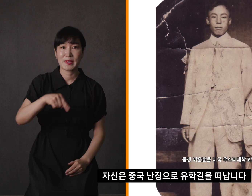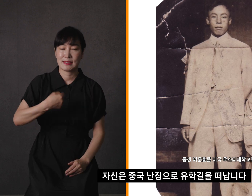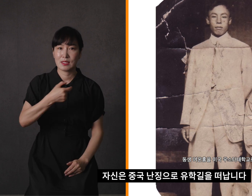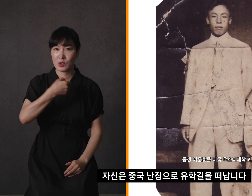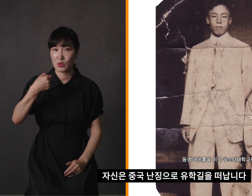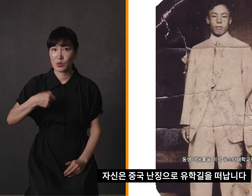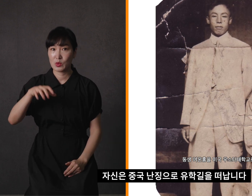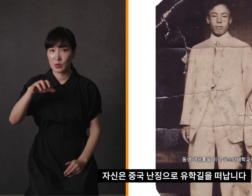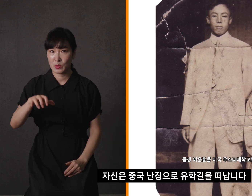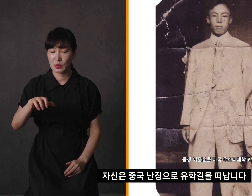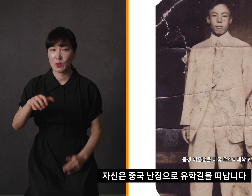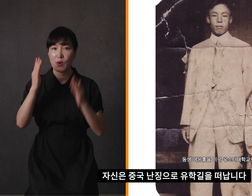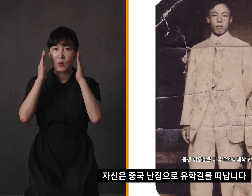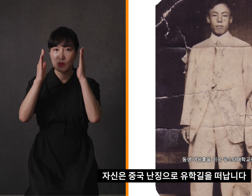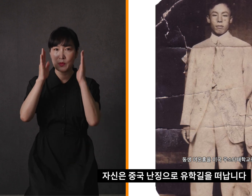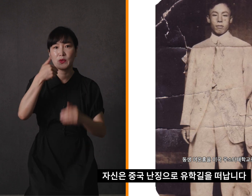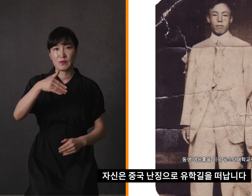난징으로 유학길을 떠납니다.